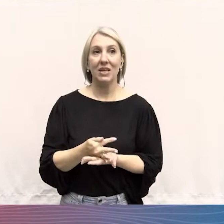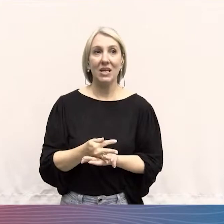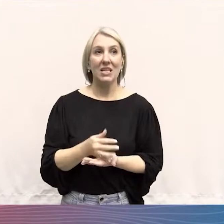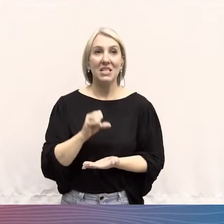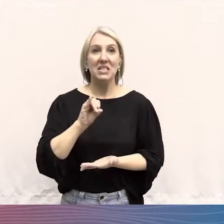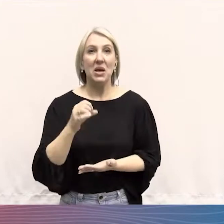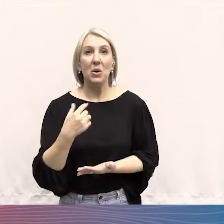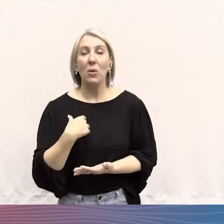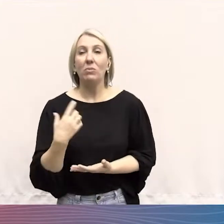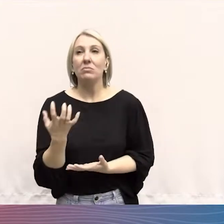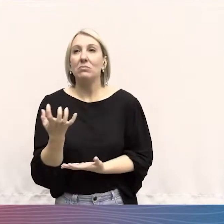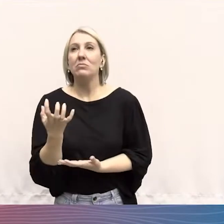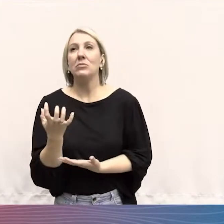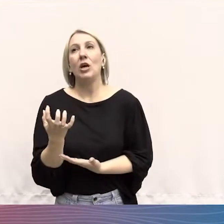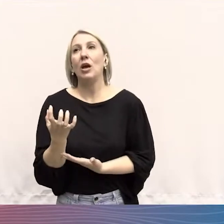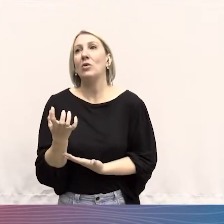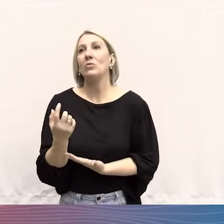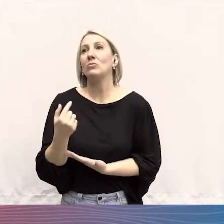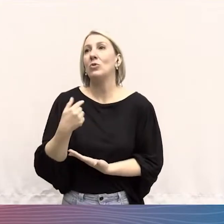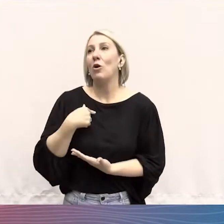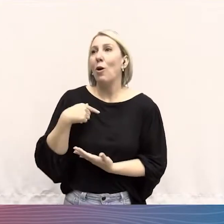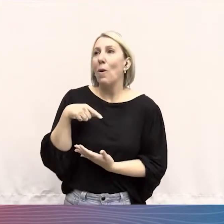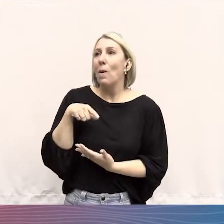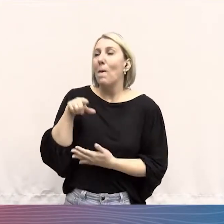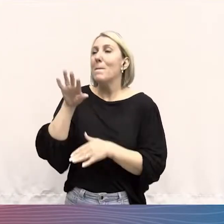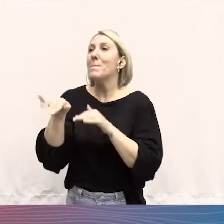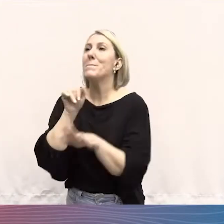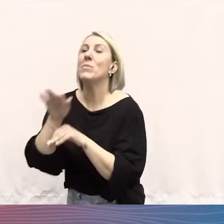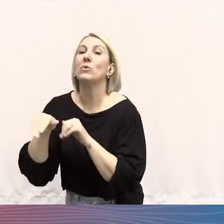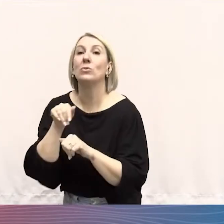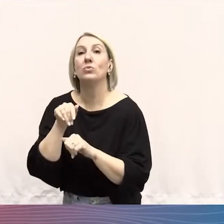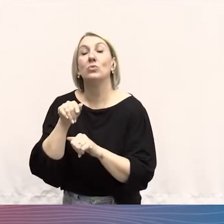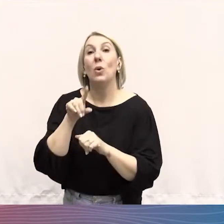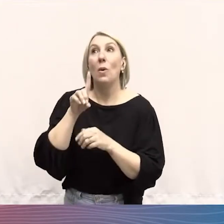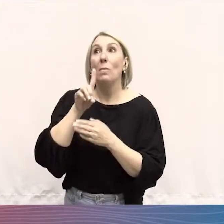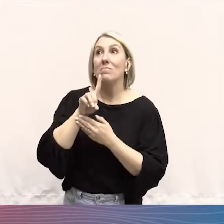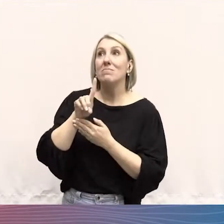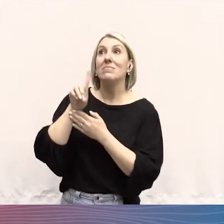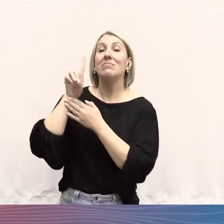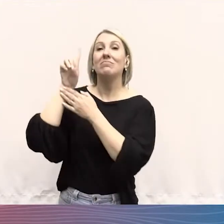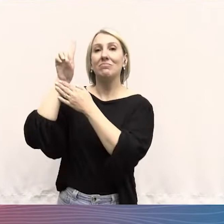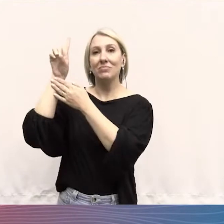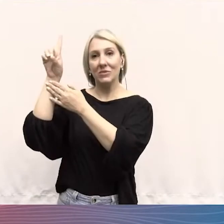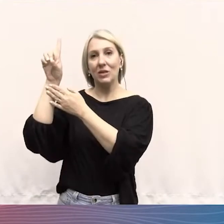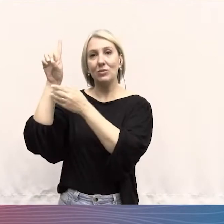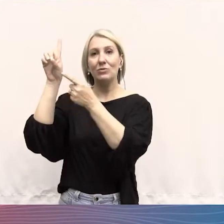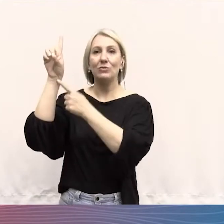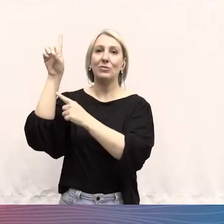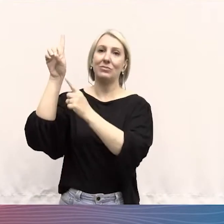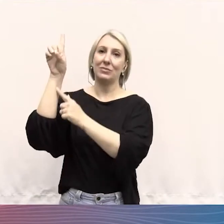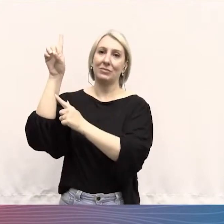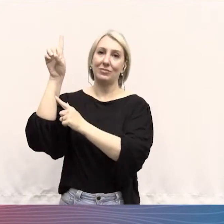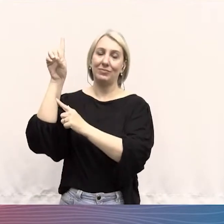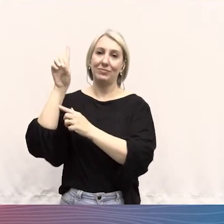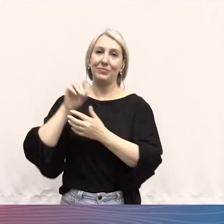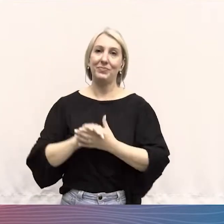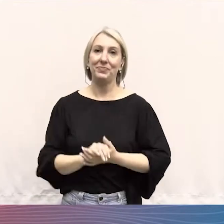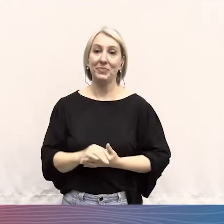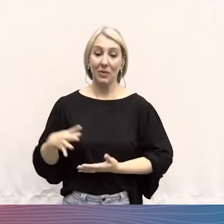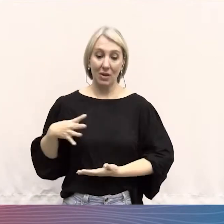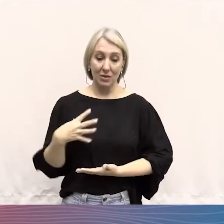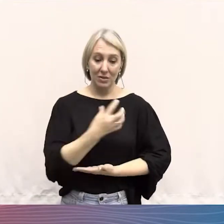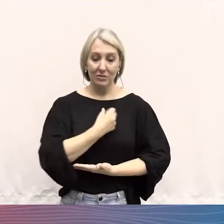quer, mas de Deus ter a misericórdia. Então, a salvação não é por